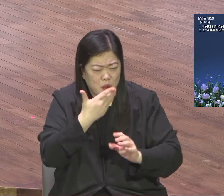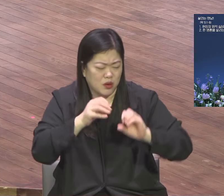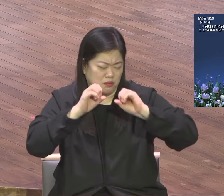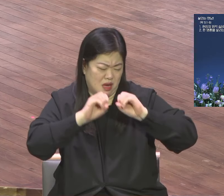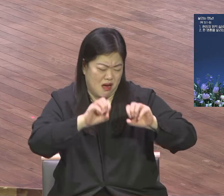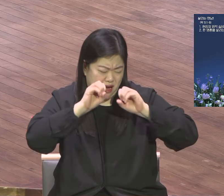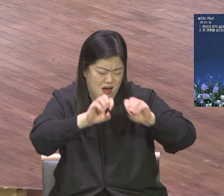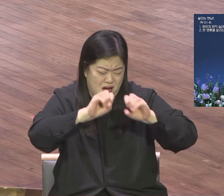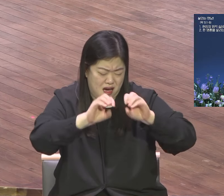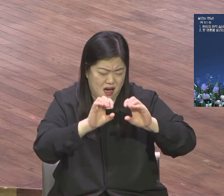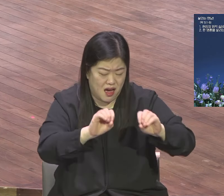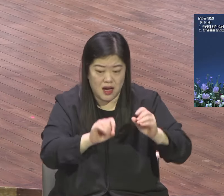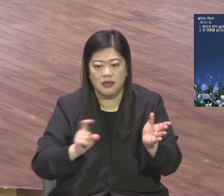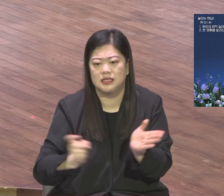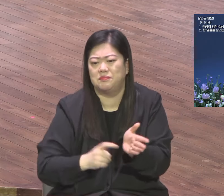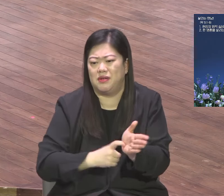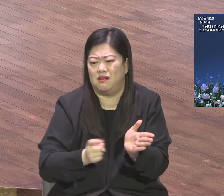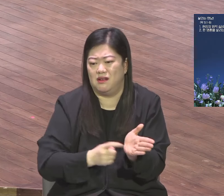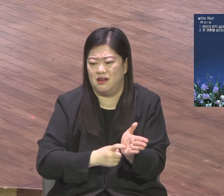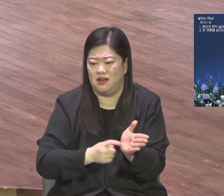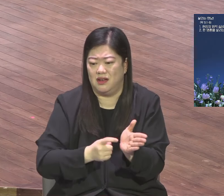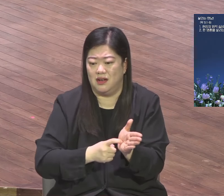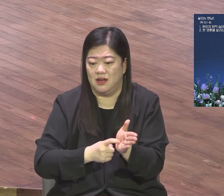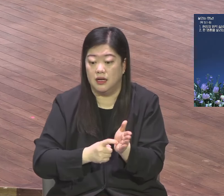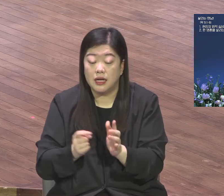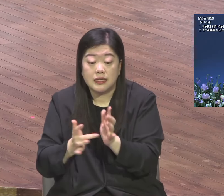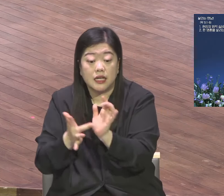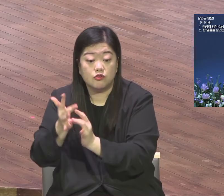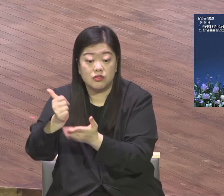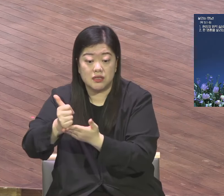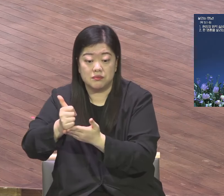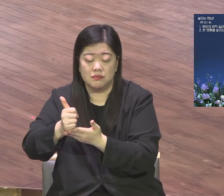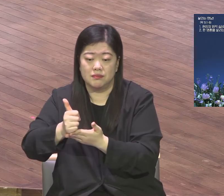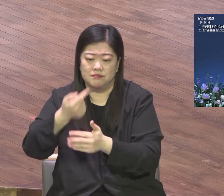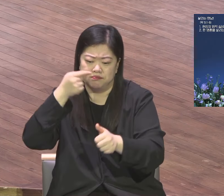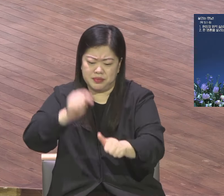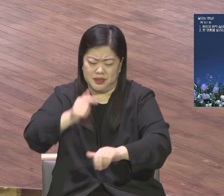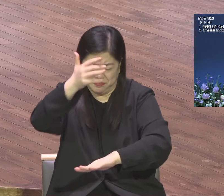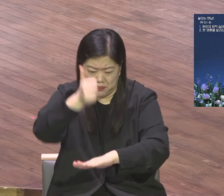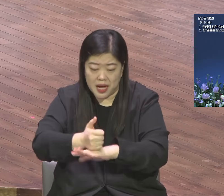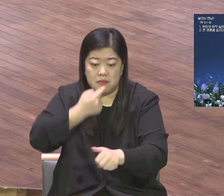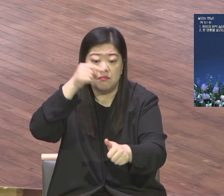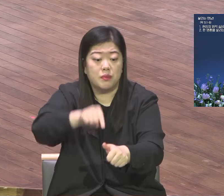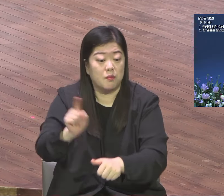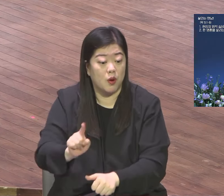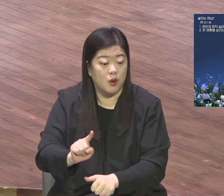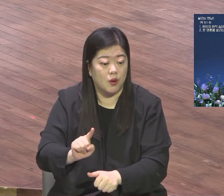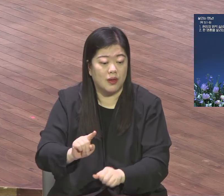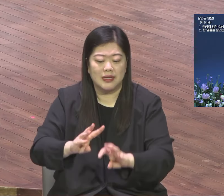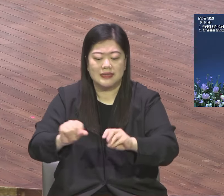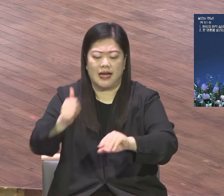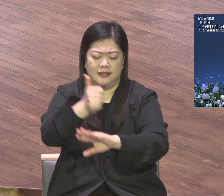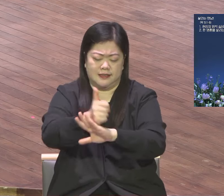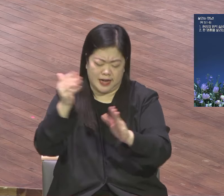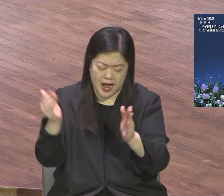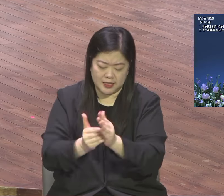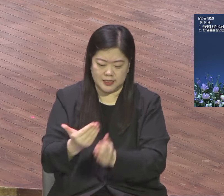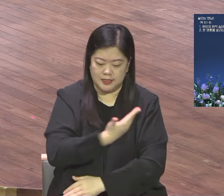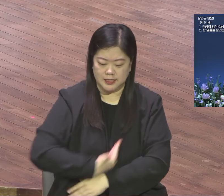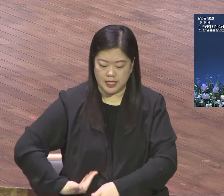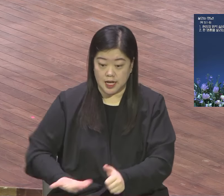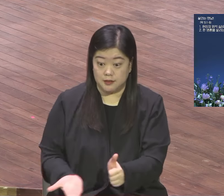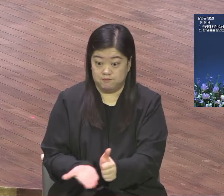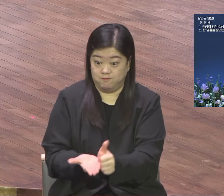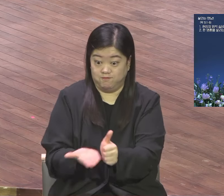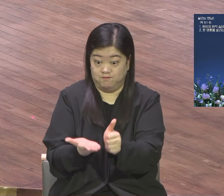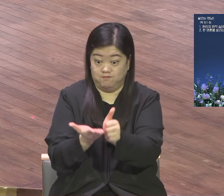시급히 예수님께서 땅끝까지 모든 족속 만민에게 복음 전가란 거예요. 이걸 해도 되고 안 해도 되는 게 아니란 말이에요. 내 기분